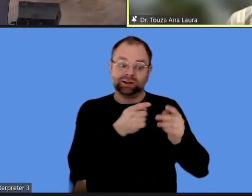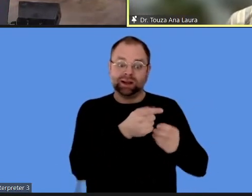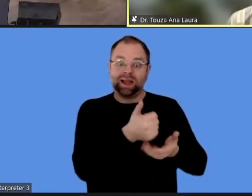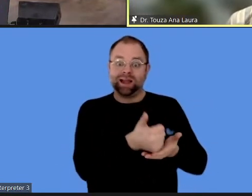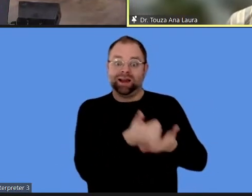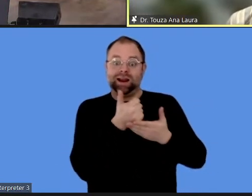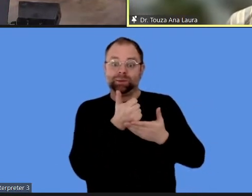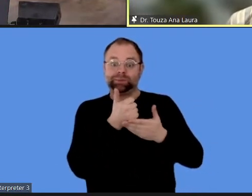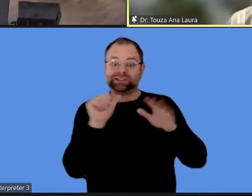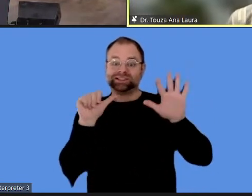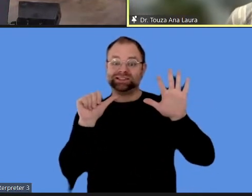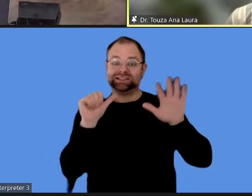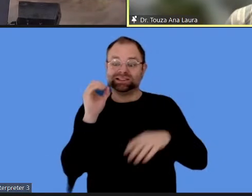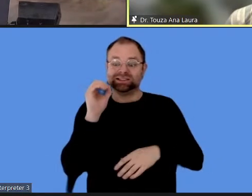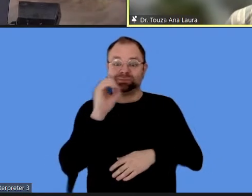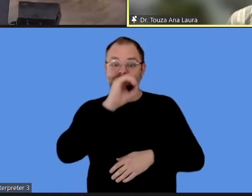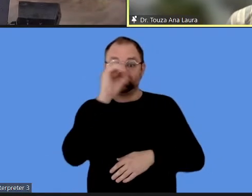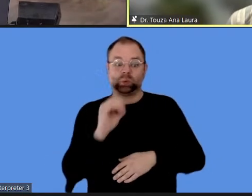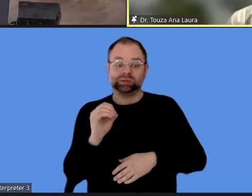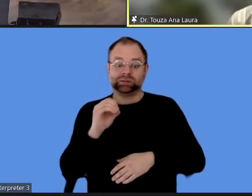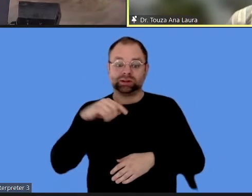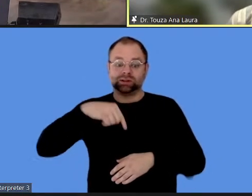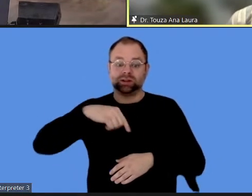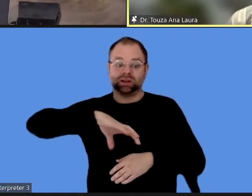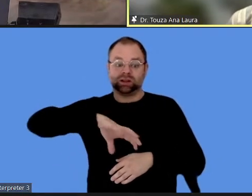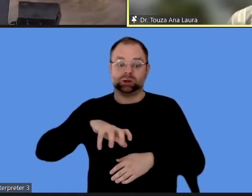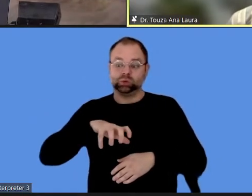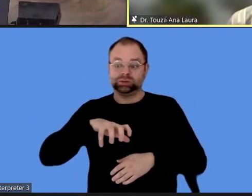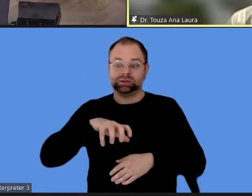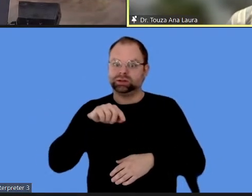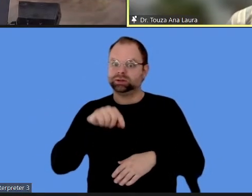l'un des pays les plus touchés par les effets de la COVID-19.